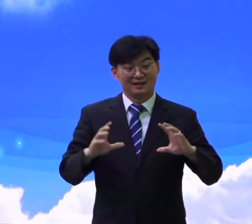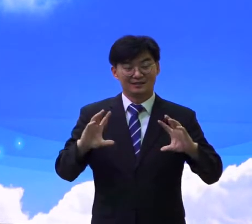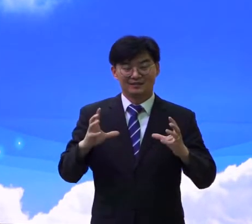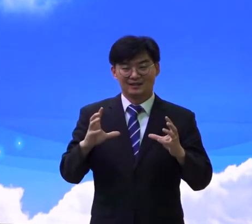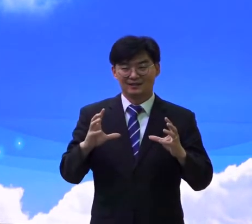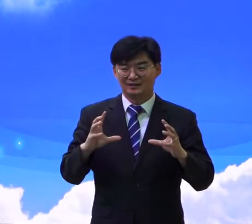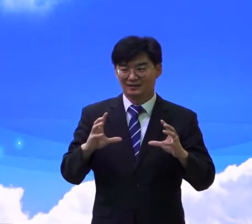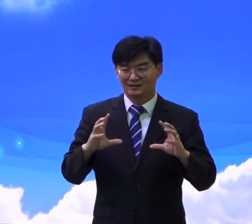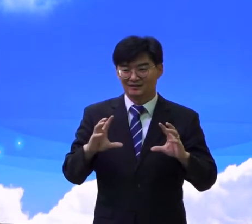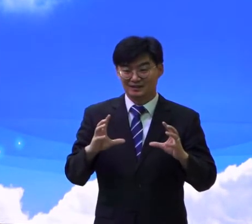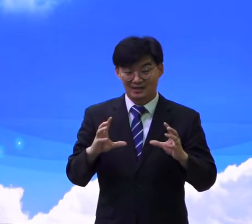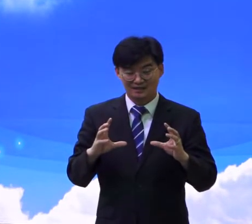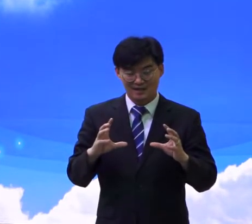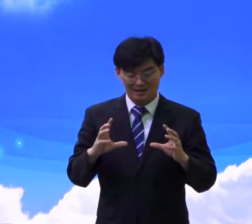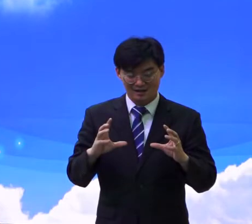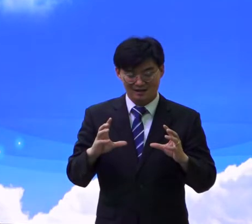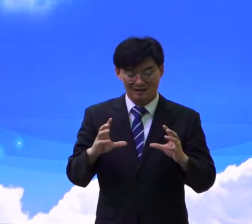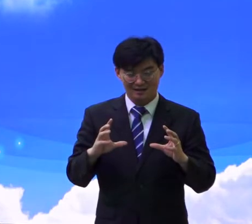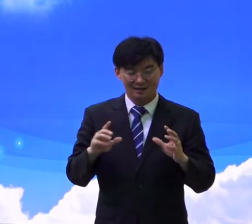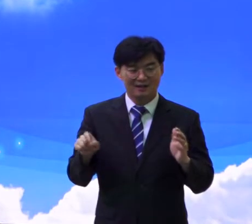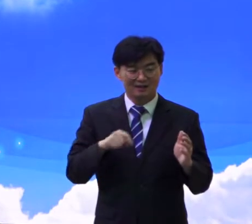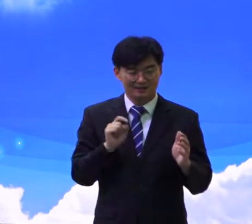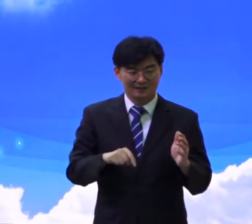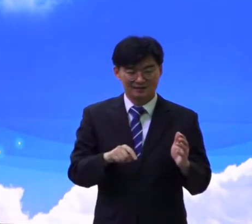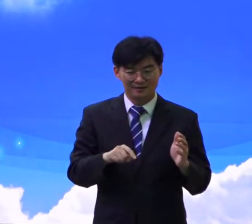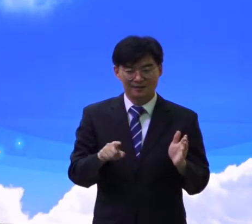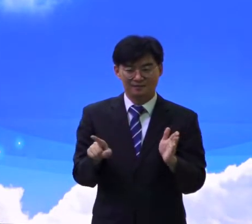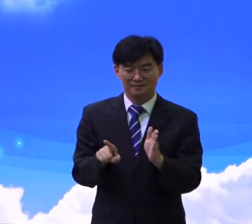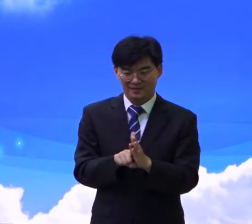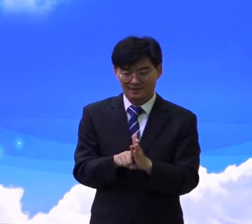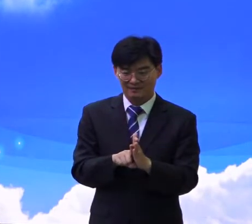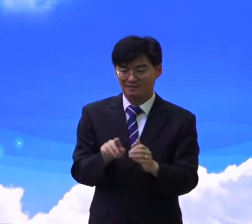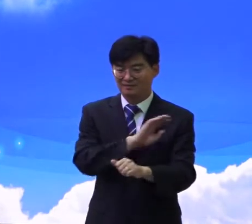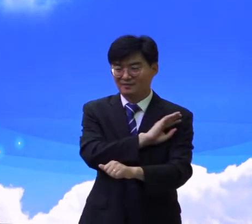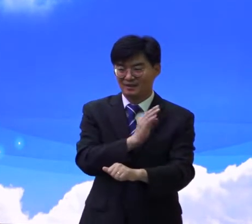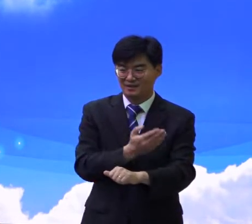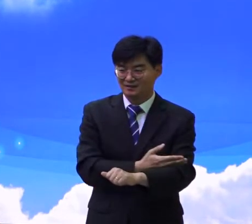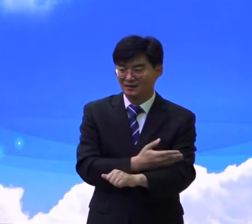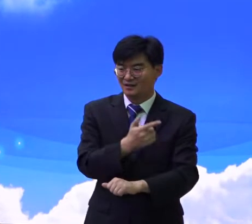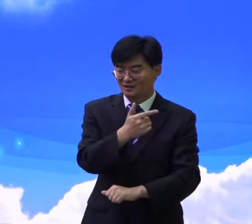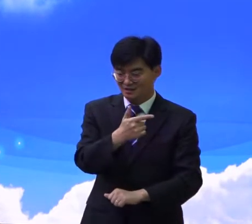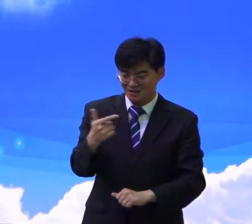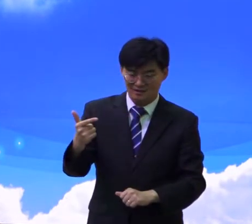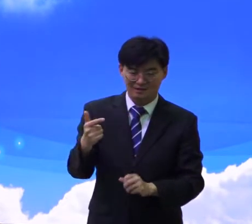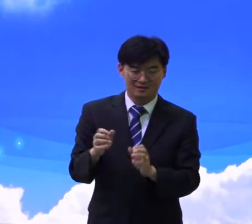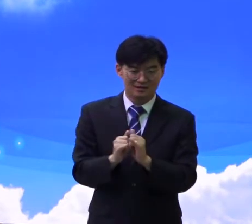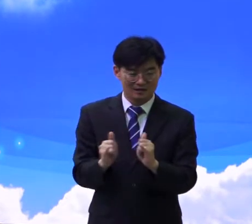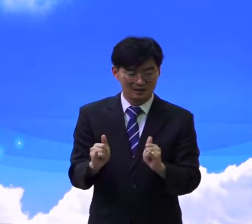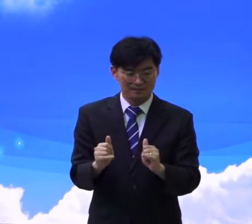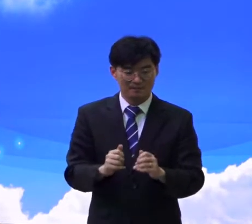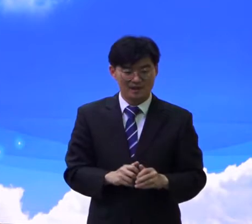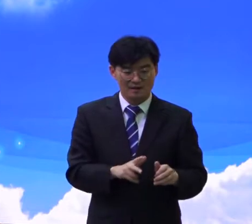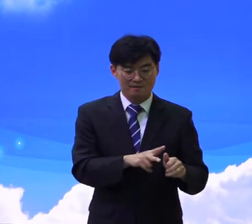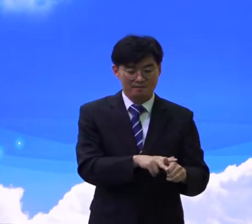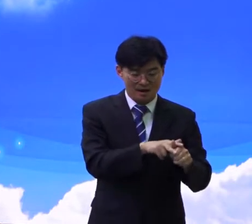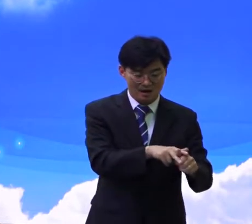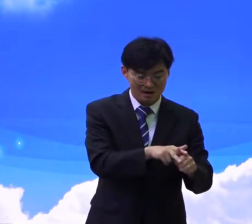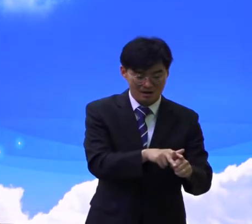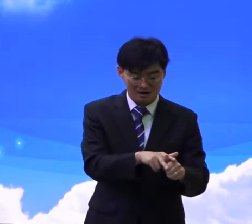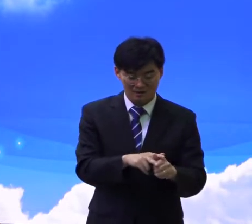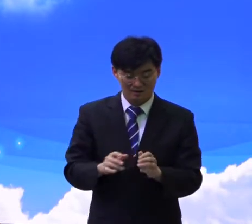세상을 깜짝 놀라게 할 믿음의 능력, 달리는 만과 경주에서 이길 만한 그런 새 힘과